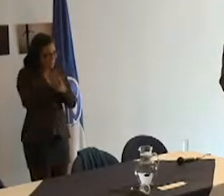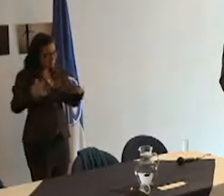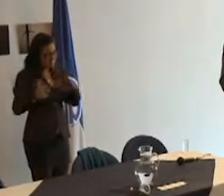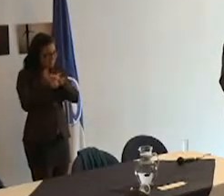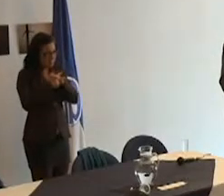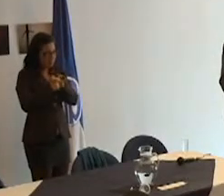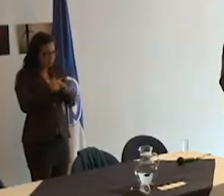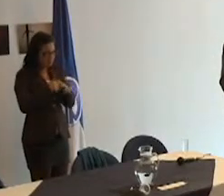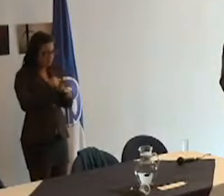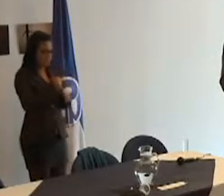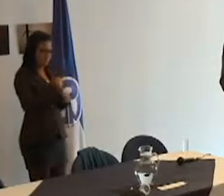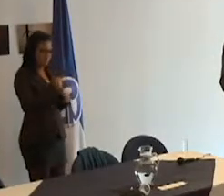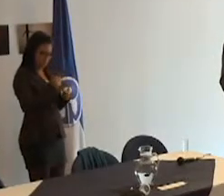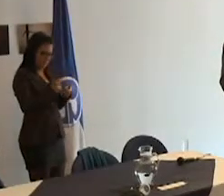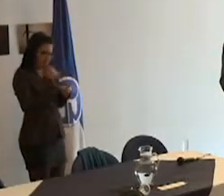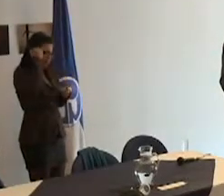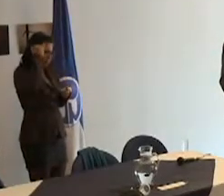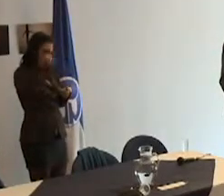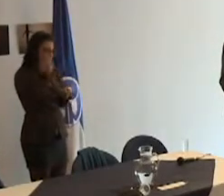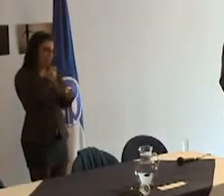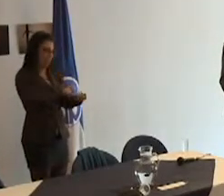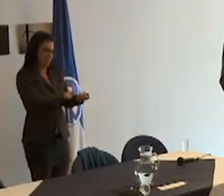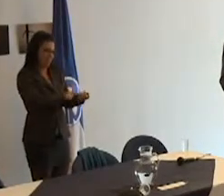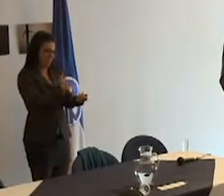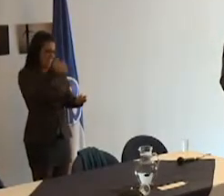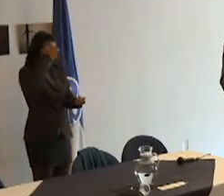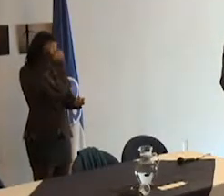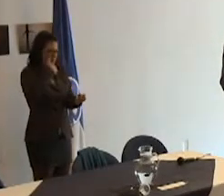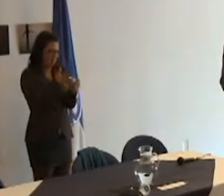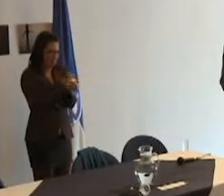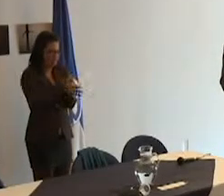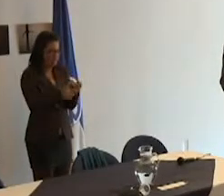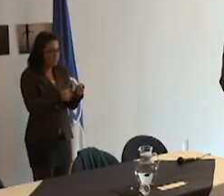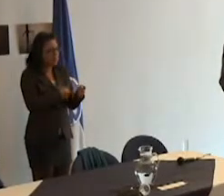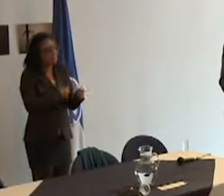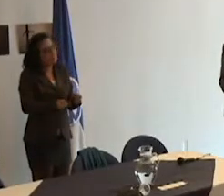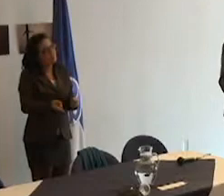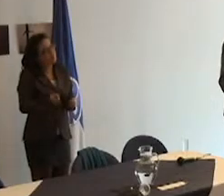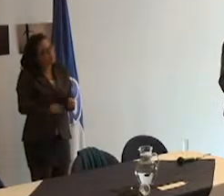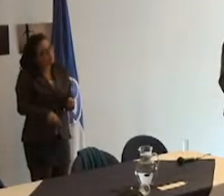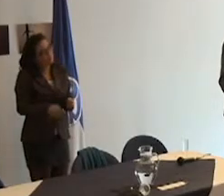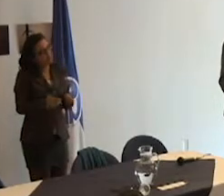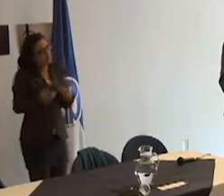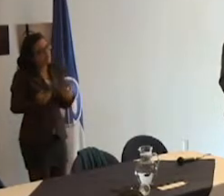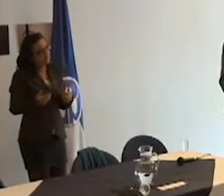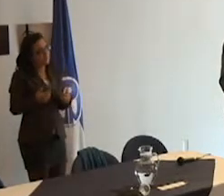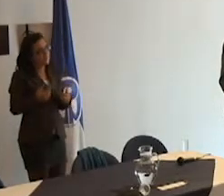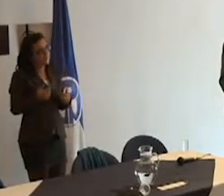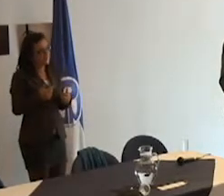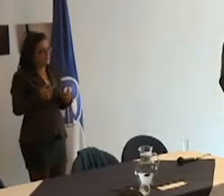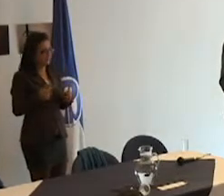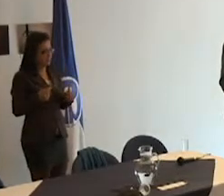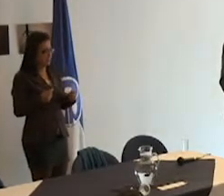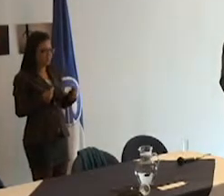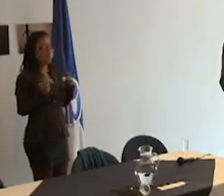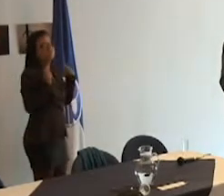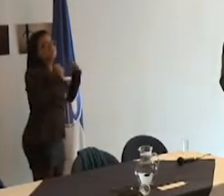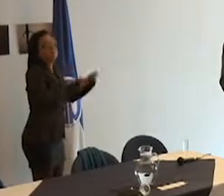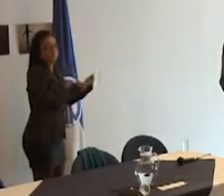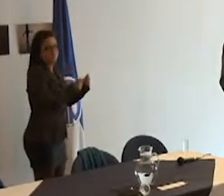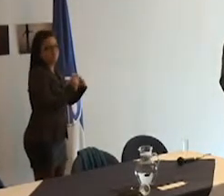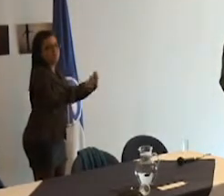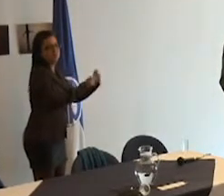no solo la idea de raza, concepto que ya he mencionado, sino la manera en que fueron nominados estos